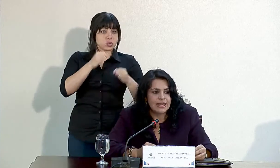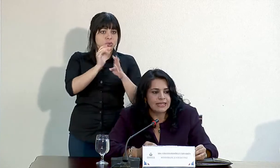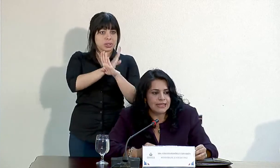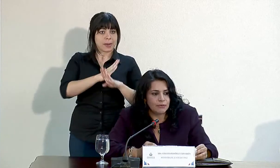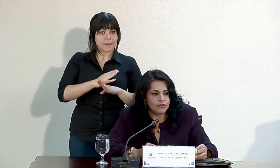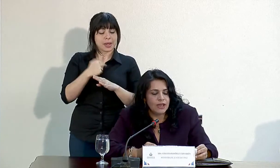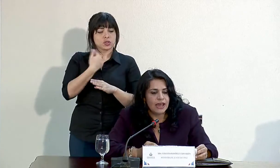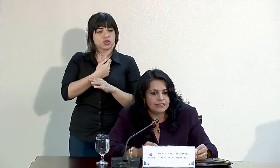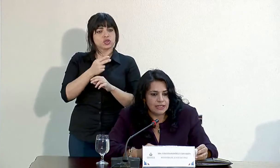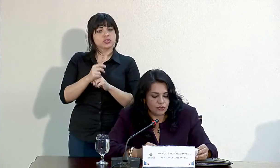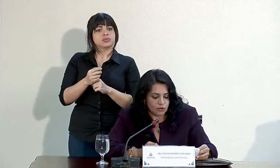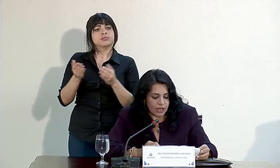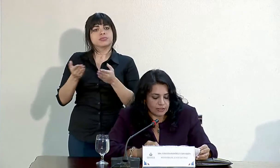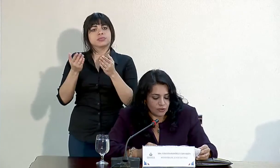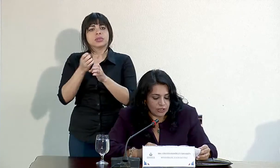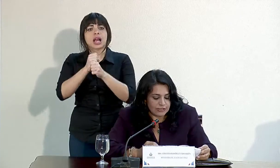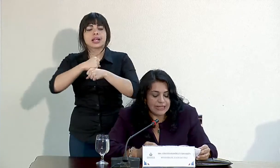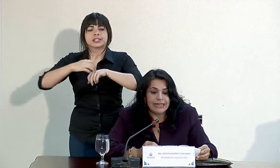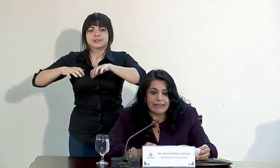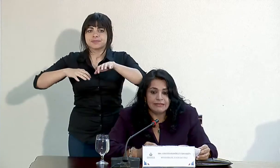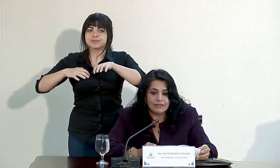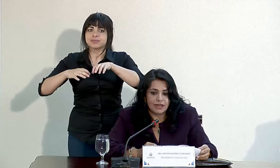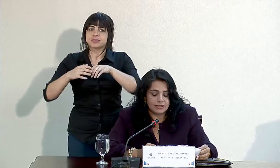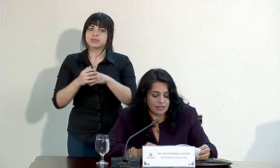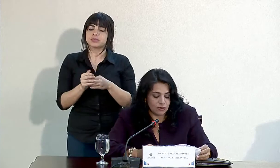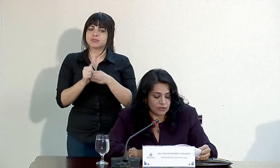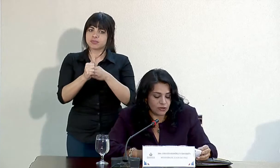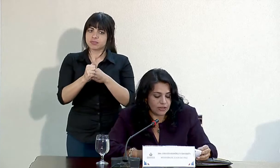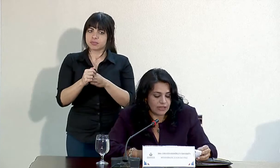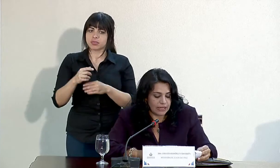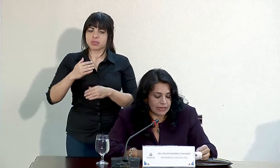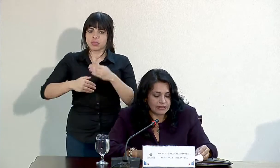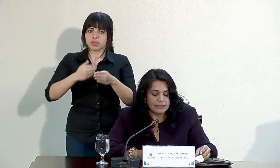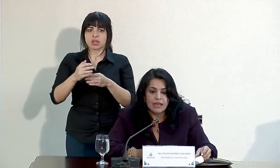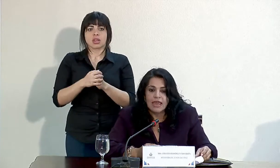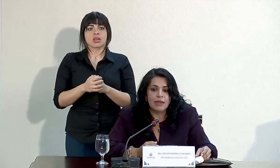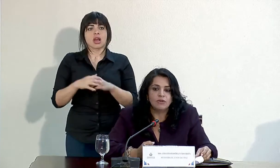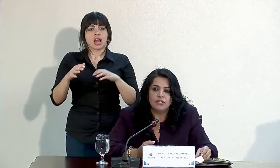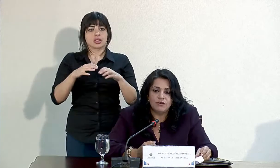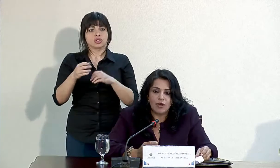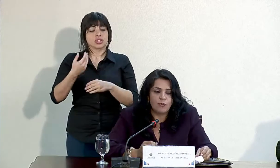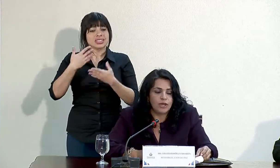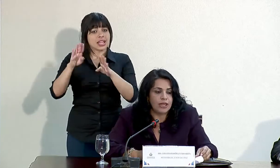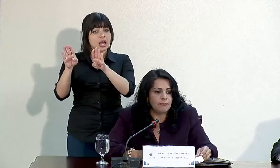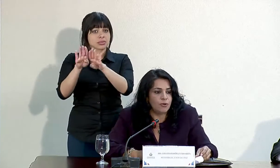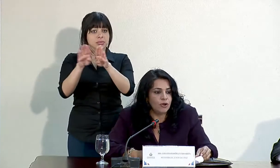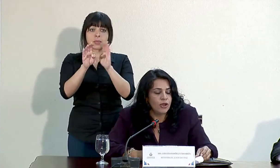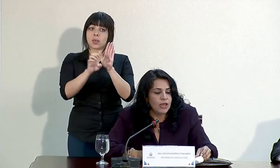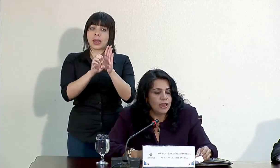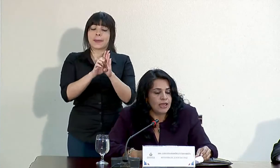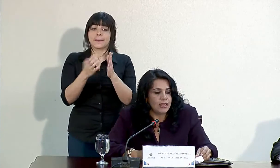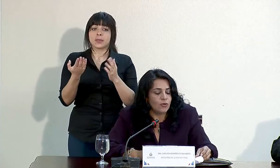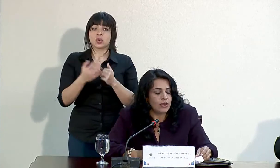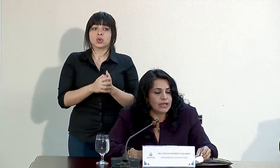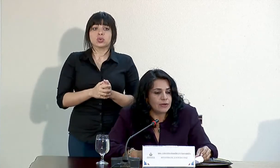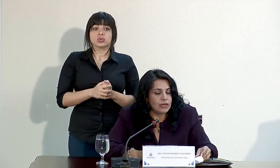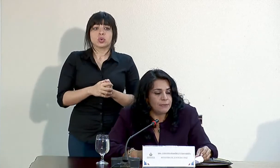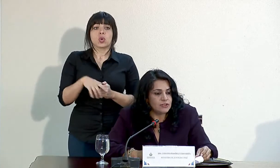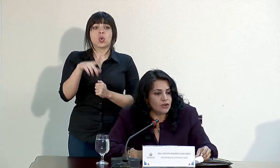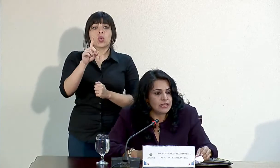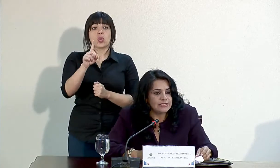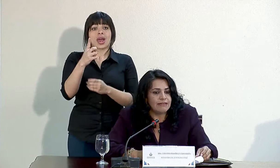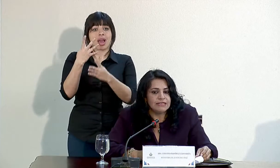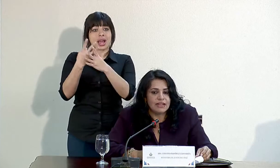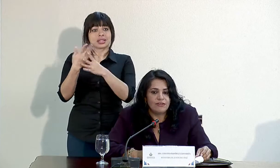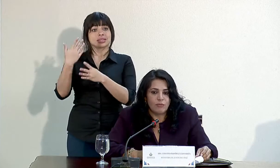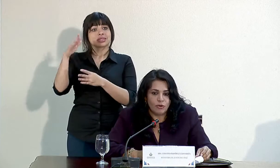Paz estamos haciendo acciones diligentes, realizando acciones diligentes. Hemos cerrado, por ejemplo, una